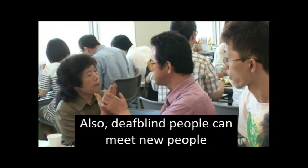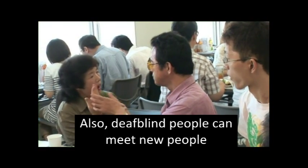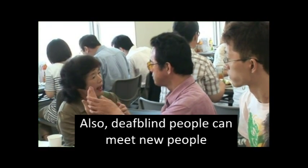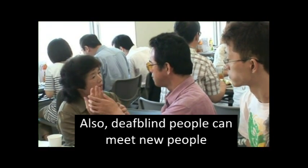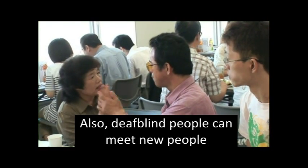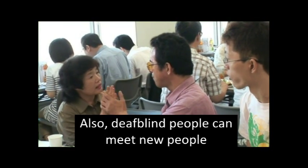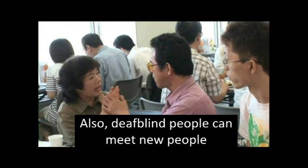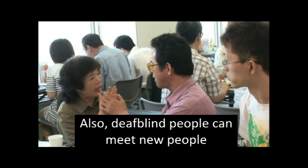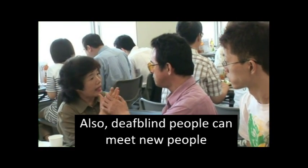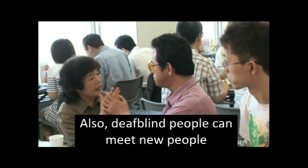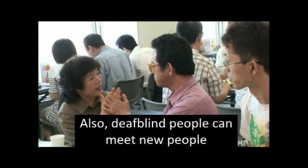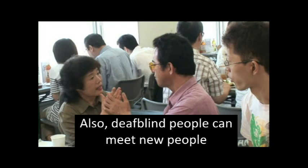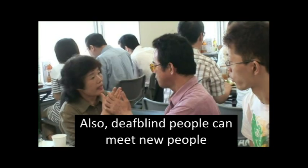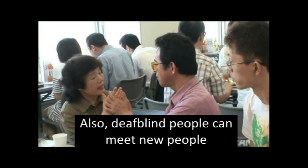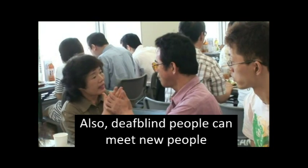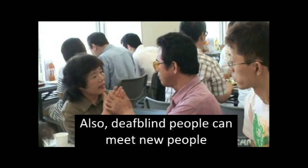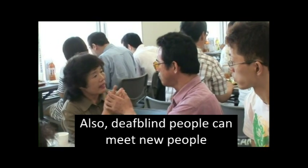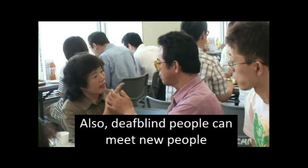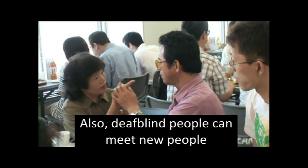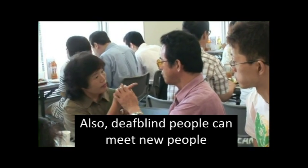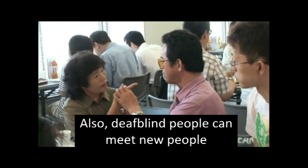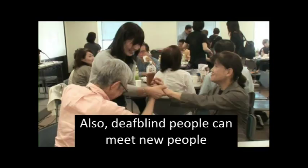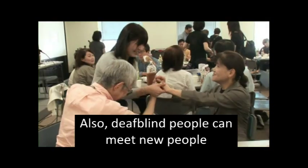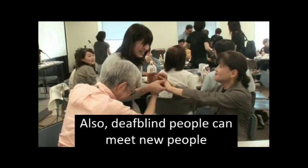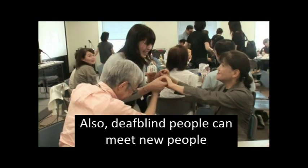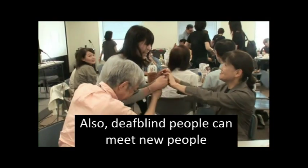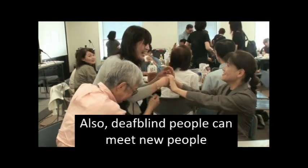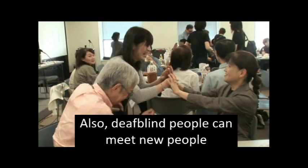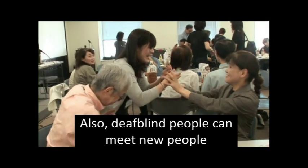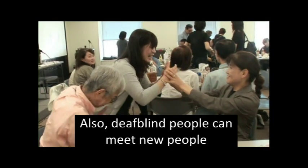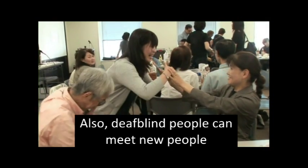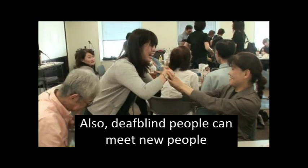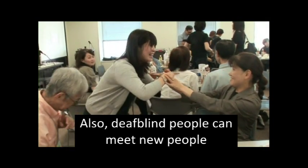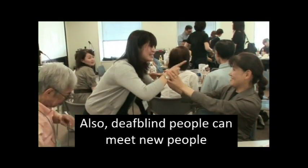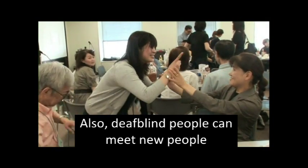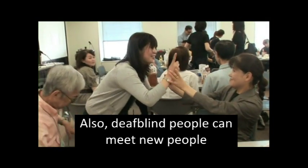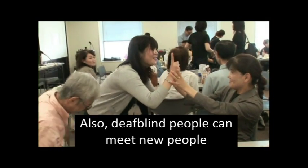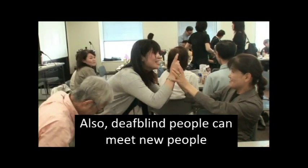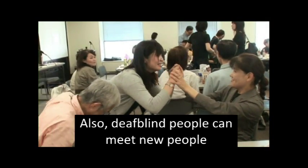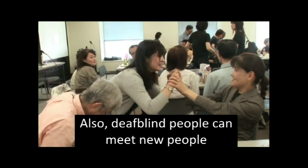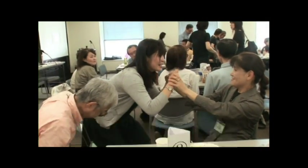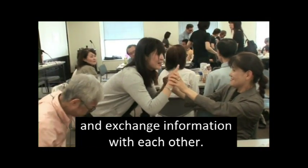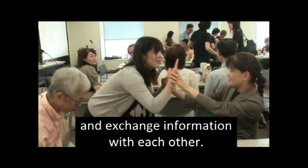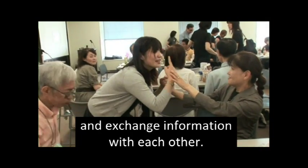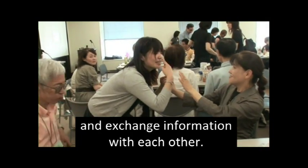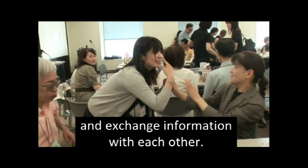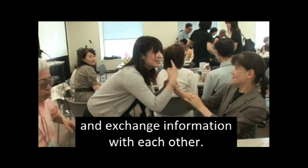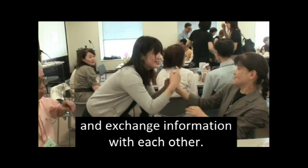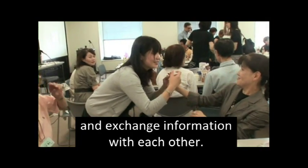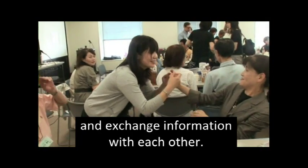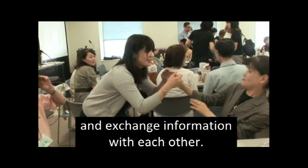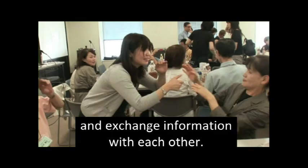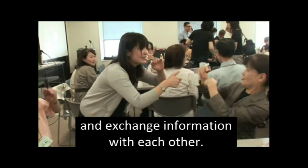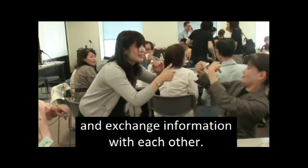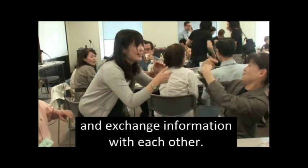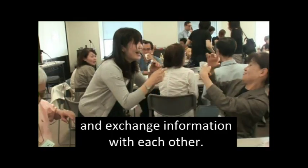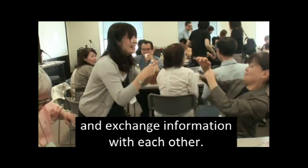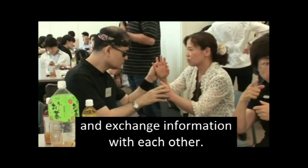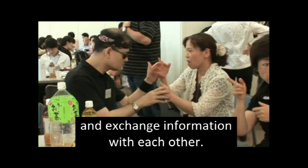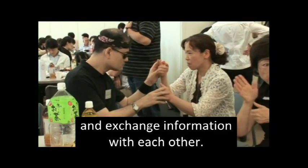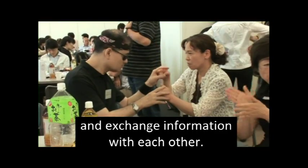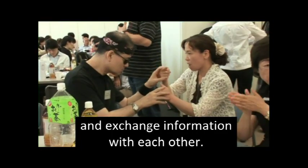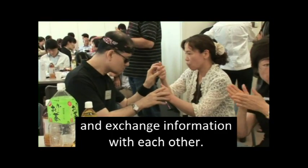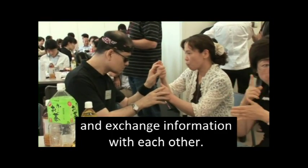また盲ろう者同士の情報交換や新しい交友関係を築く場としての役割も果たしており